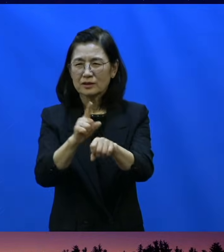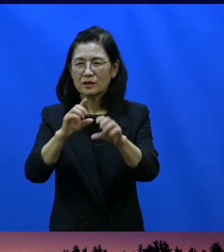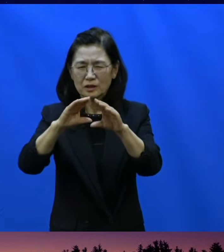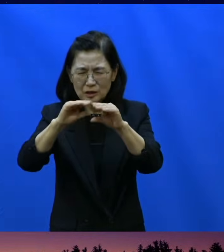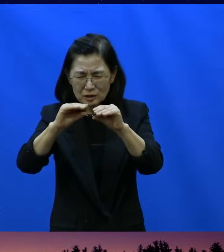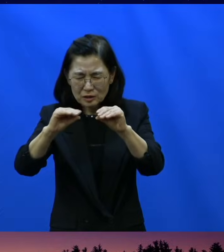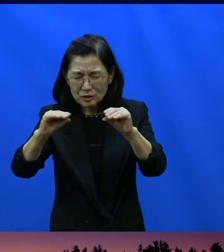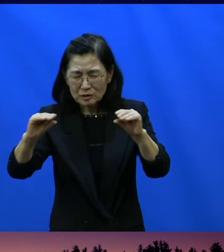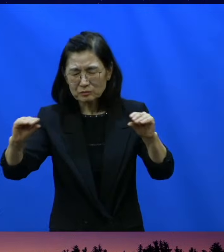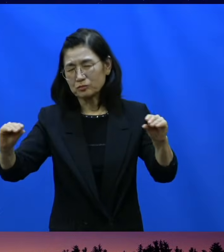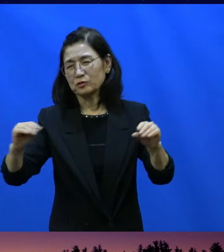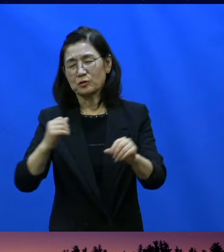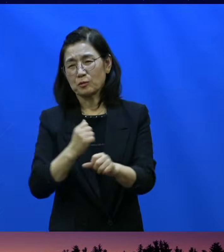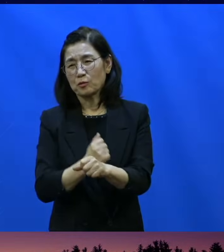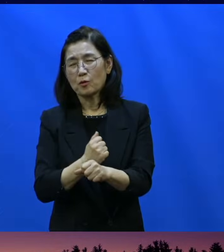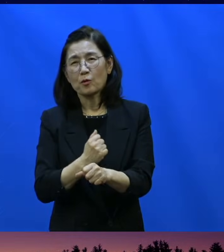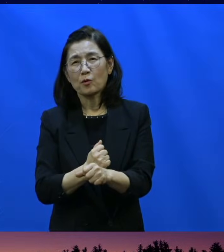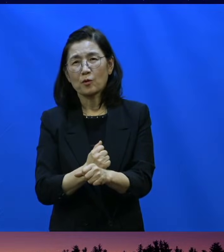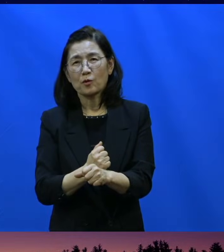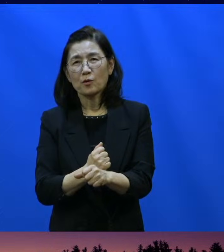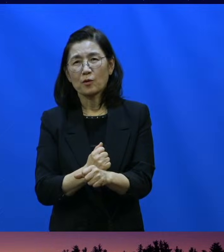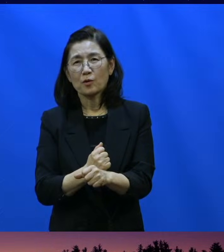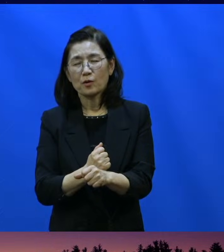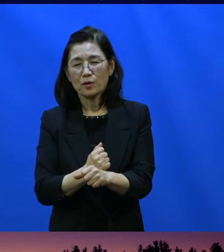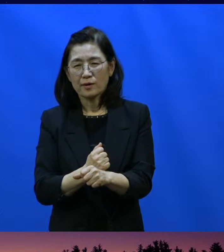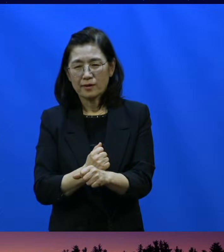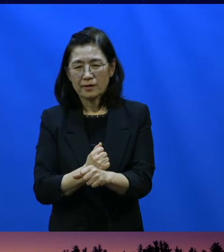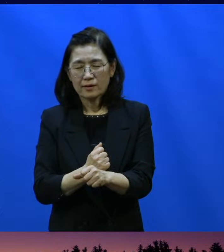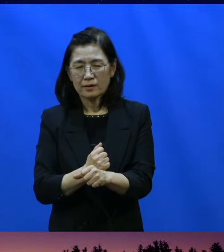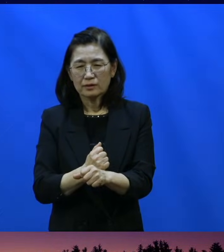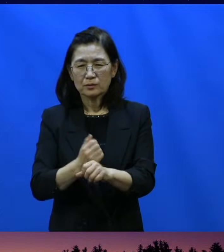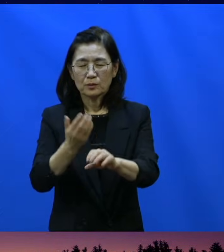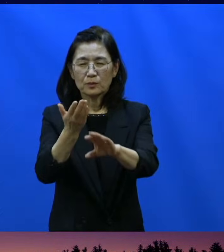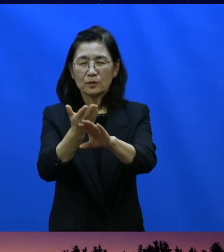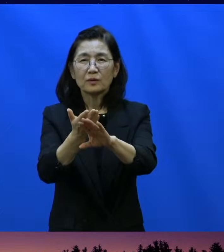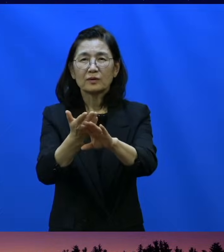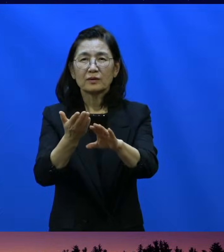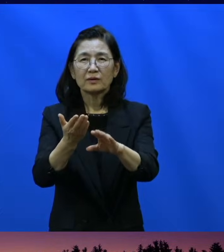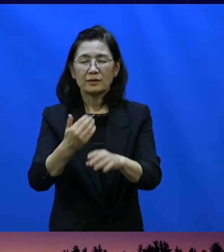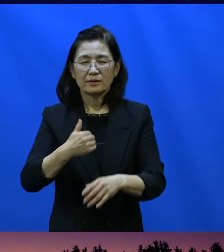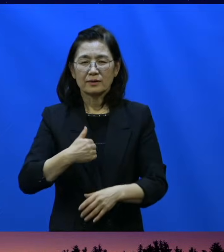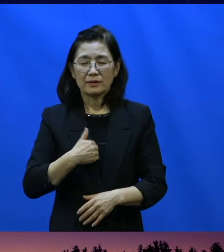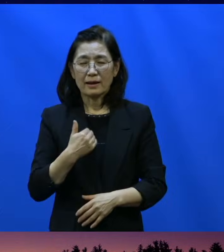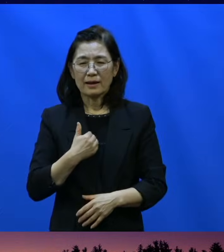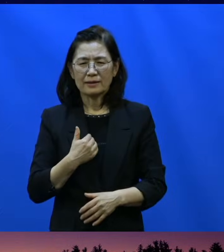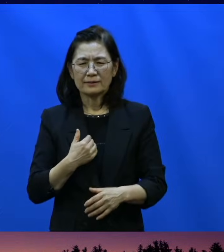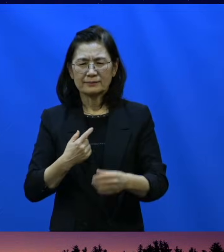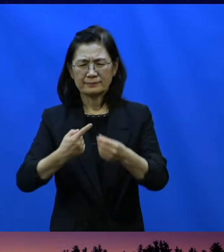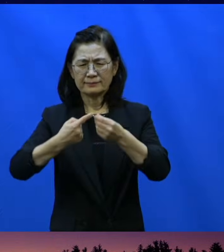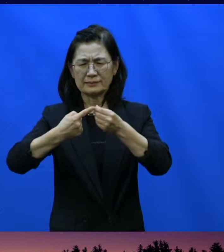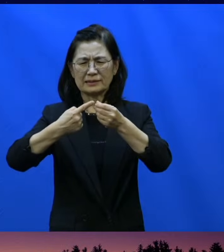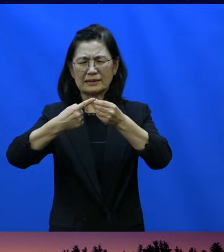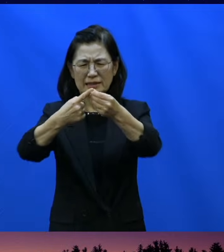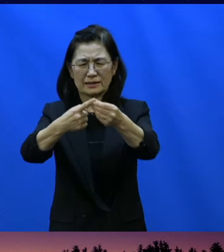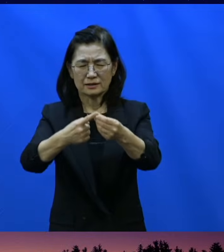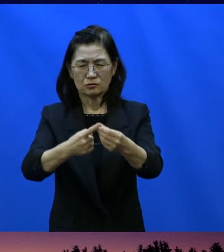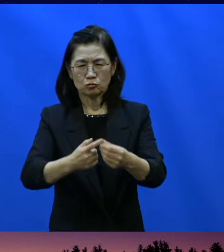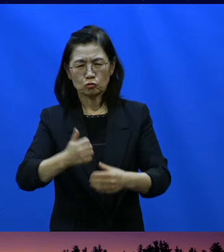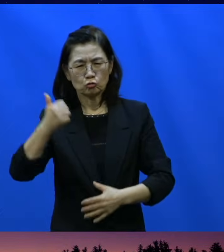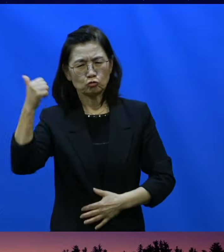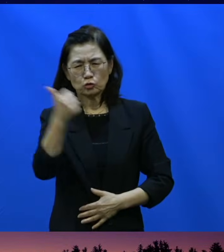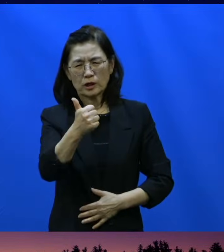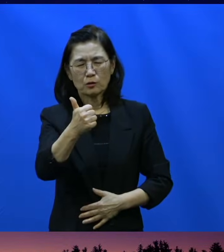약간, 그죠? 다른 사람이 이렇게 밀고 들어올 수 있는 틈이 있어요. 내가 최고가 되려고 하면 안 돼요. 다른